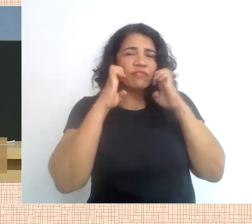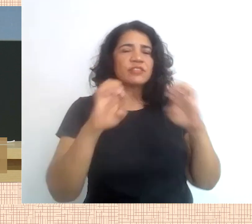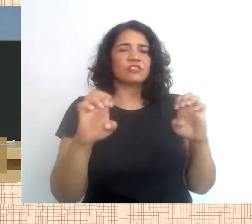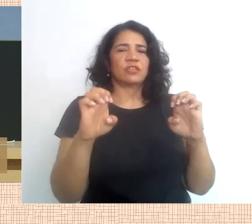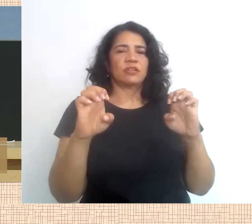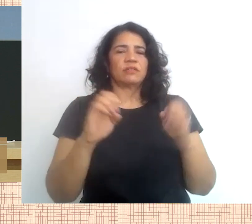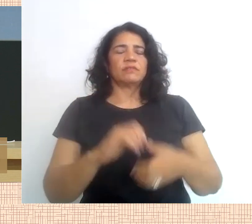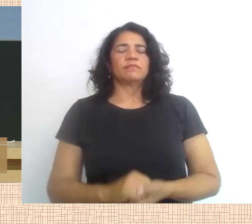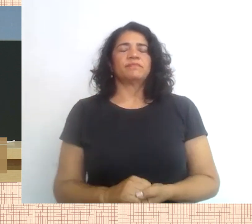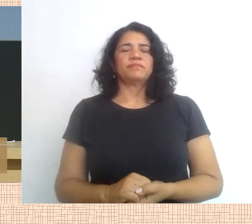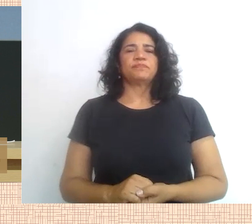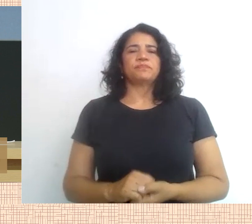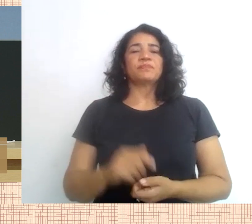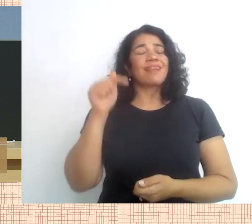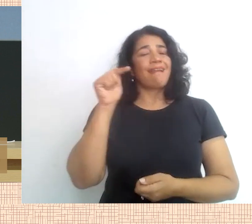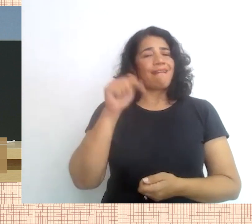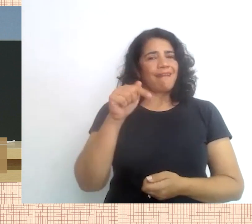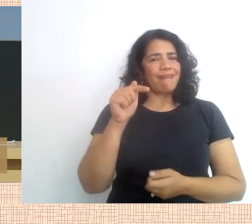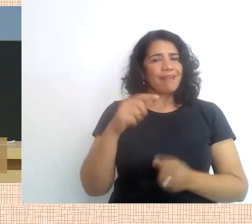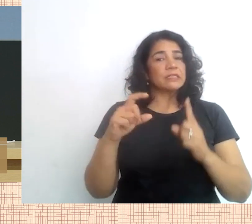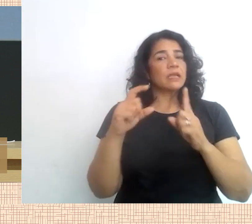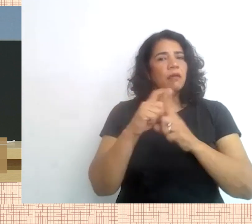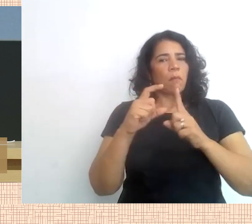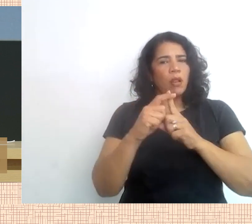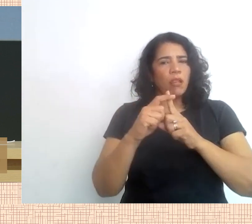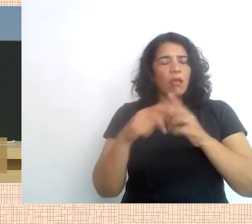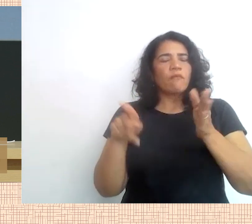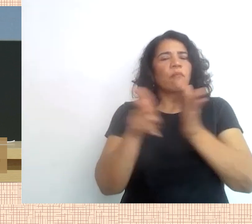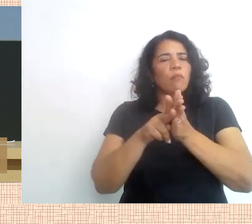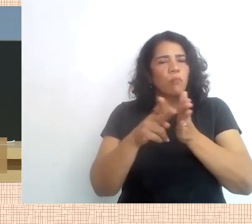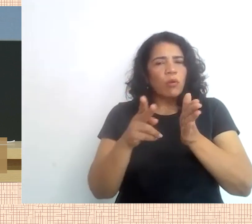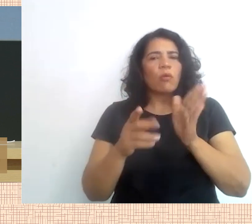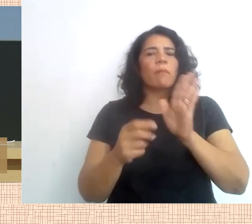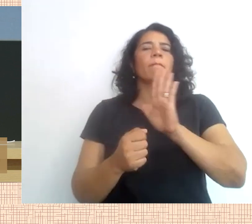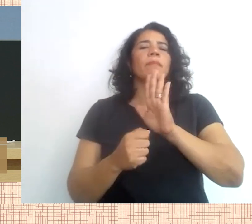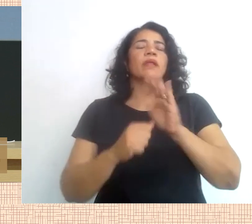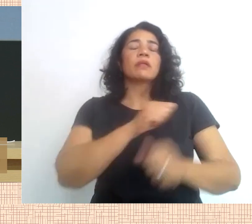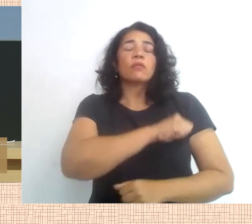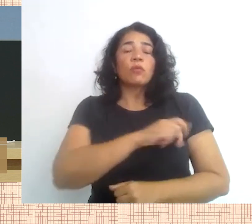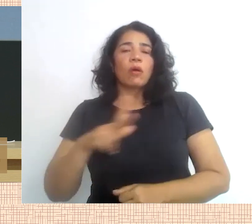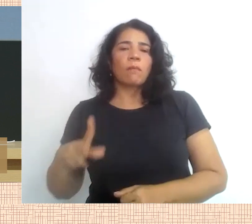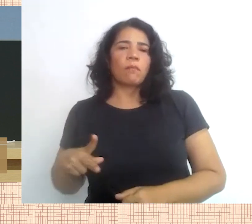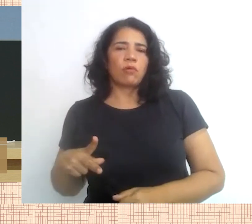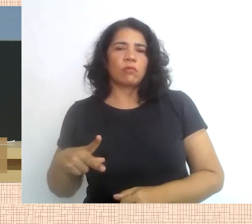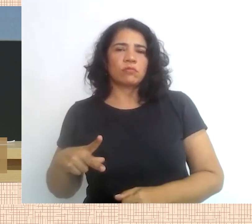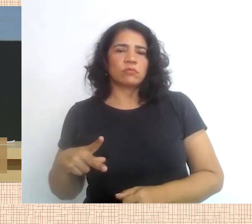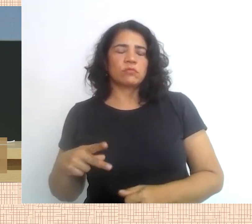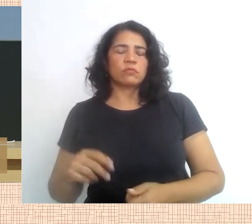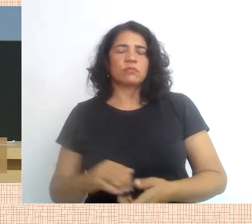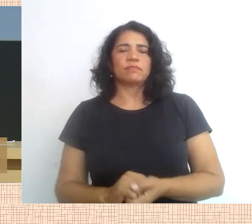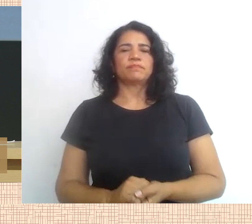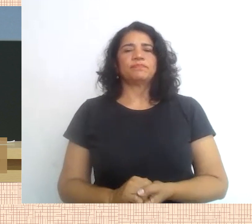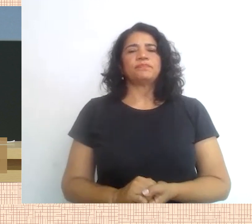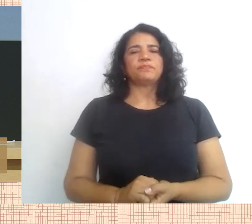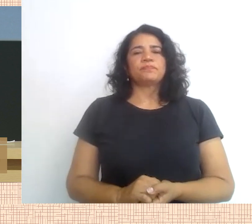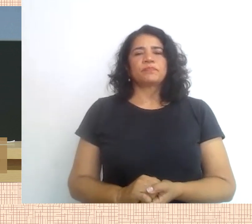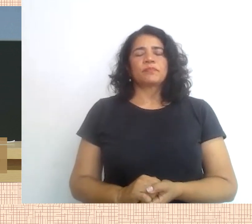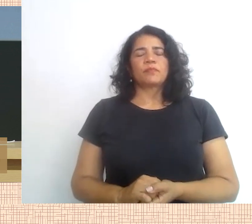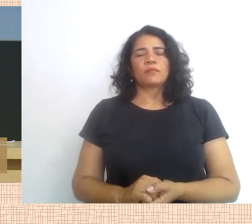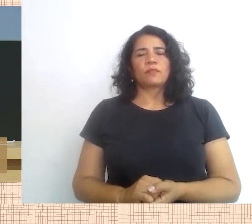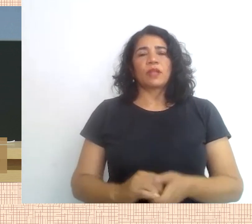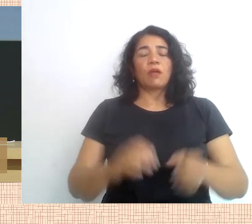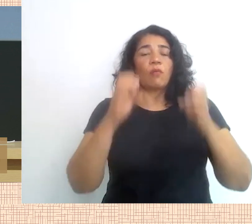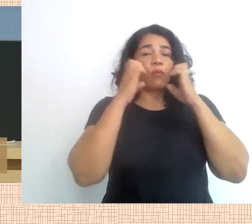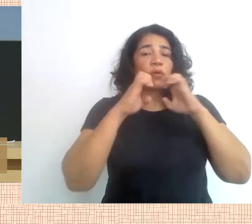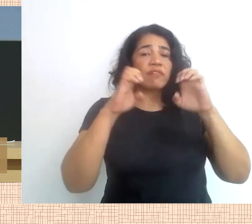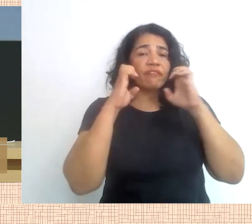O apóstolo Paulo foi constituído por Deus ministro conforme o dom da graça de Deus a mim